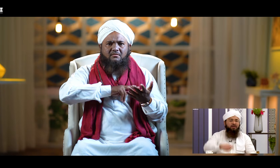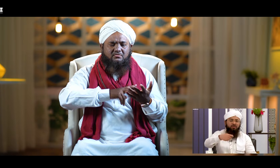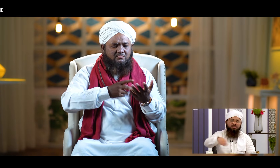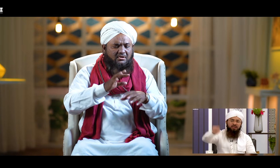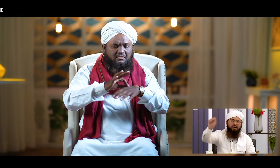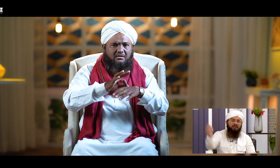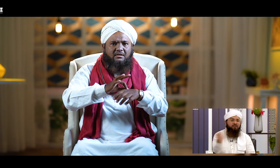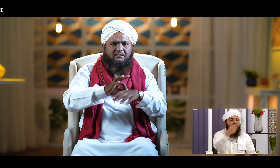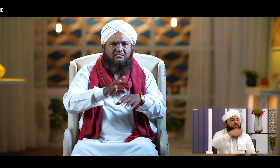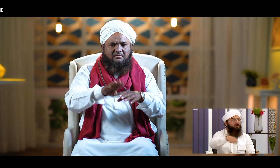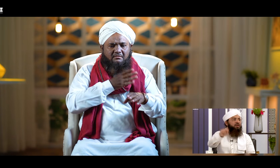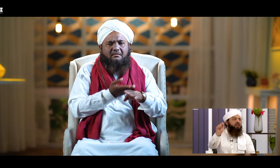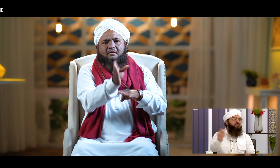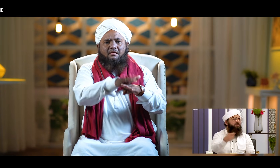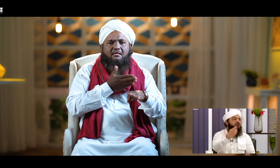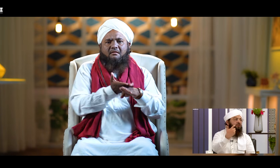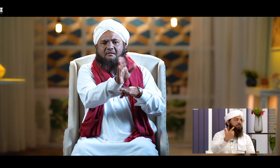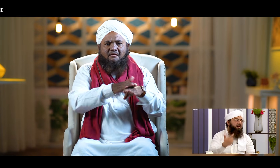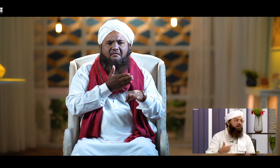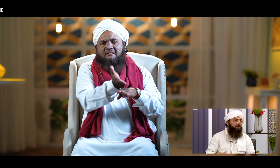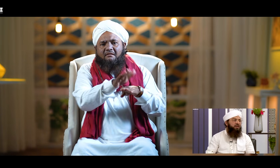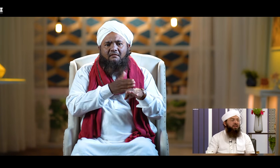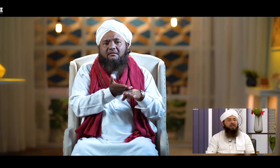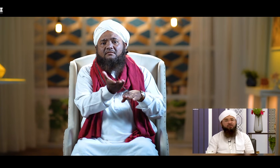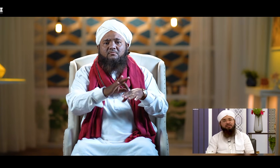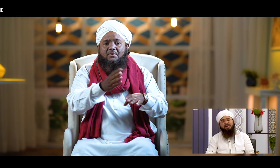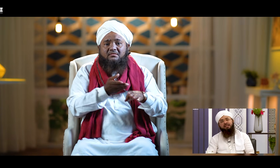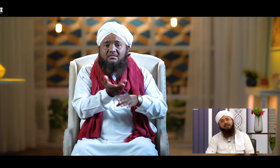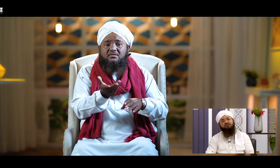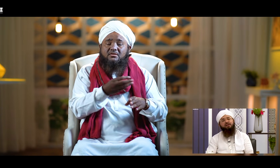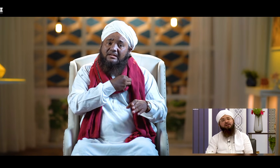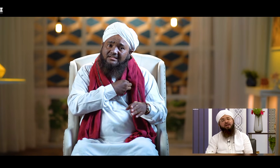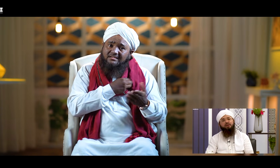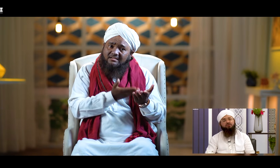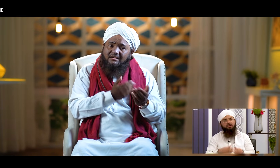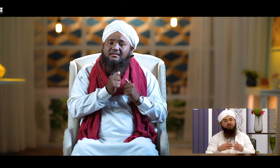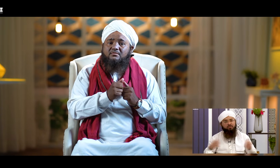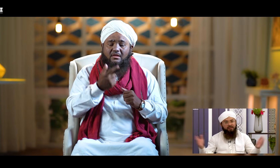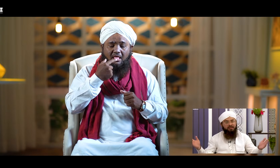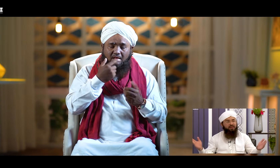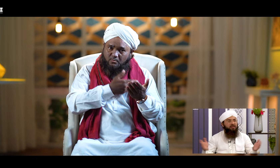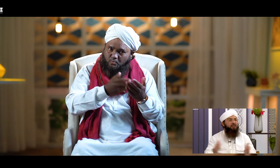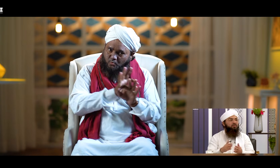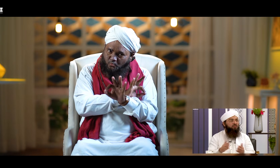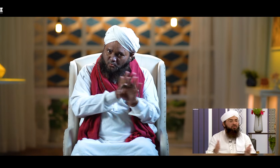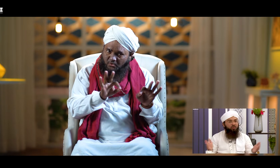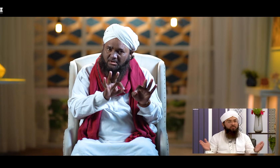رہا ہوتا ہے اور اسی کے خال کے اوپر جو ہے وہ طرح طرح سے چھری کو پھیر رہے ہوتے ہیں۔ تو یہ ساری تکلیف والے کام ہیں، اس کا خون بہنے